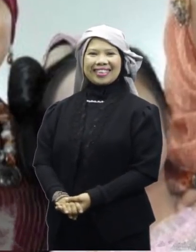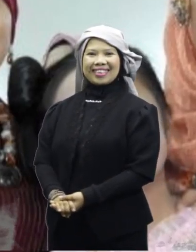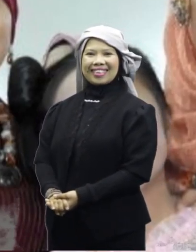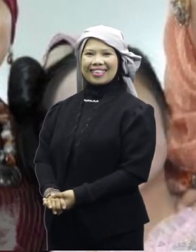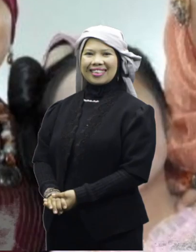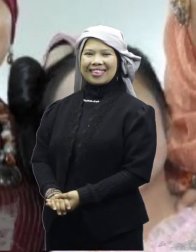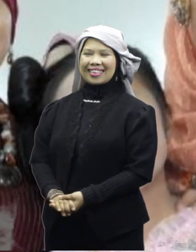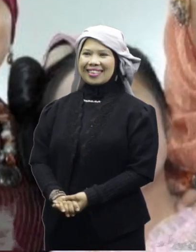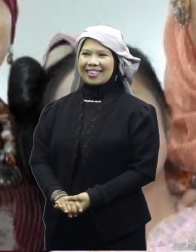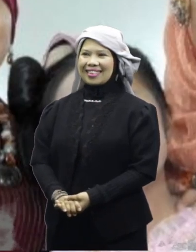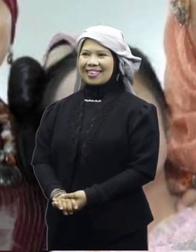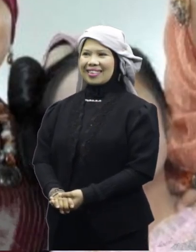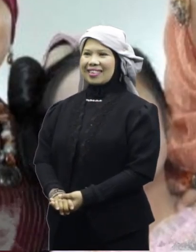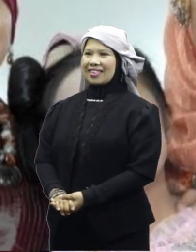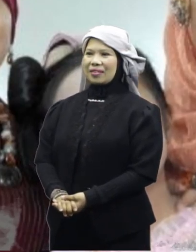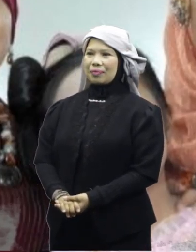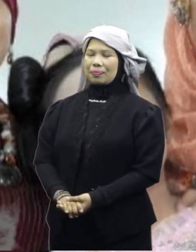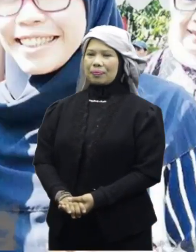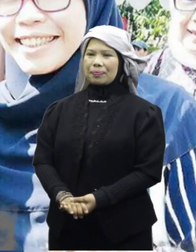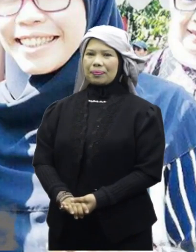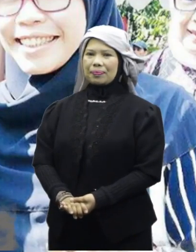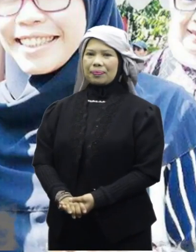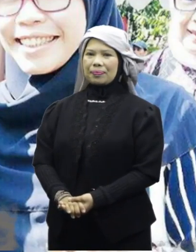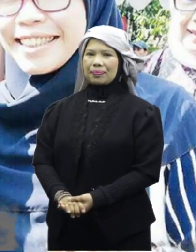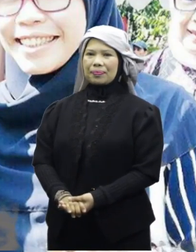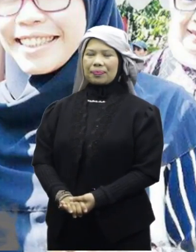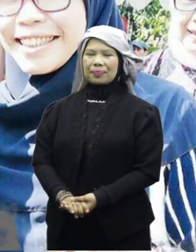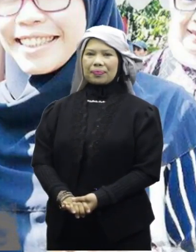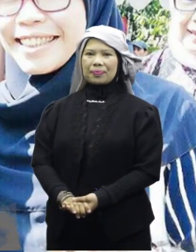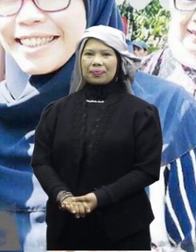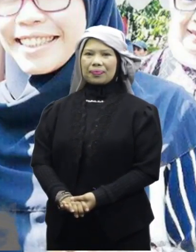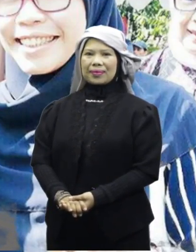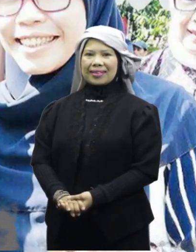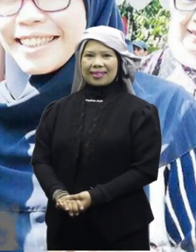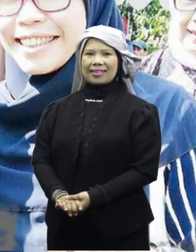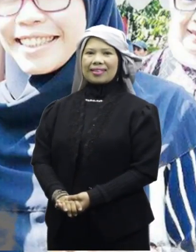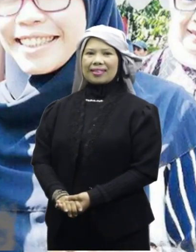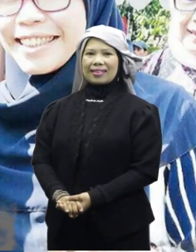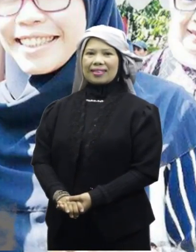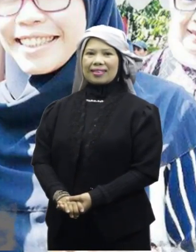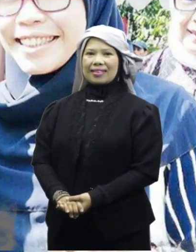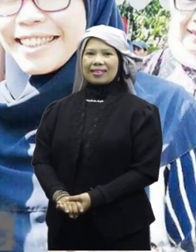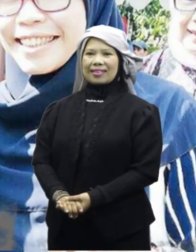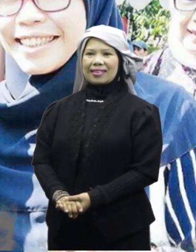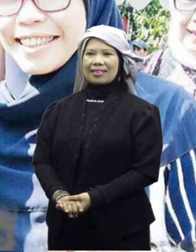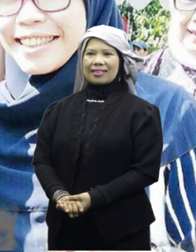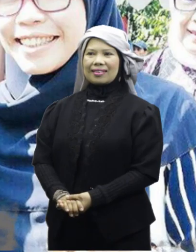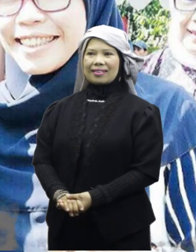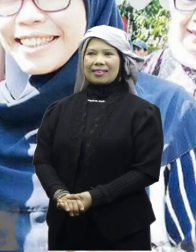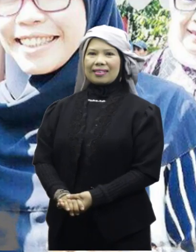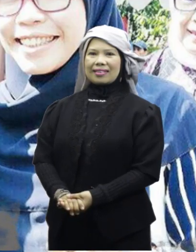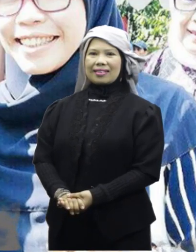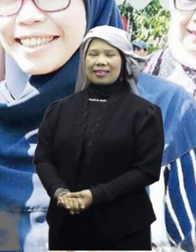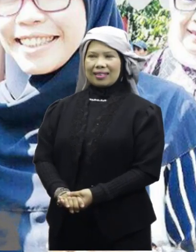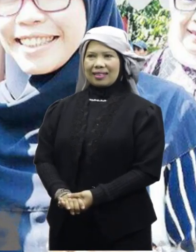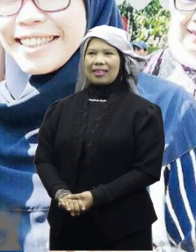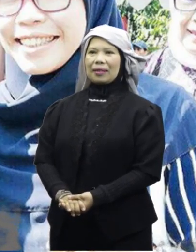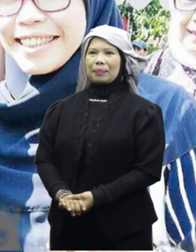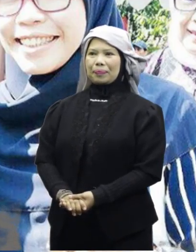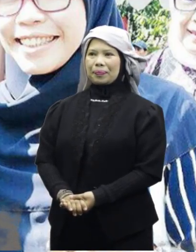gitu, karena selalu orang bicara gitu bahwa ketika bicara jasa, kelemahan orang itu adalah ketika dia tidak bisa